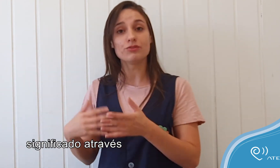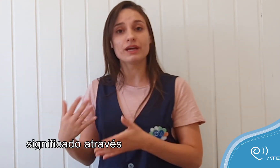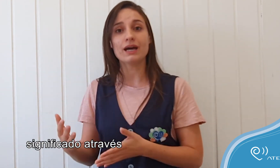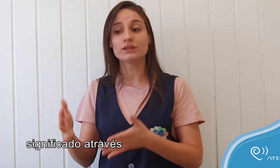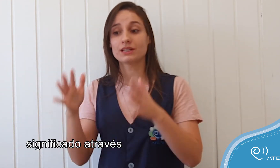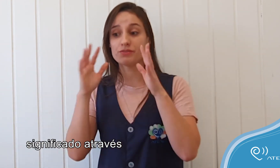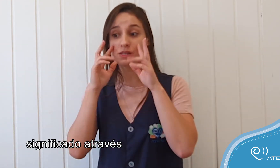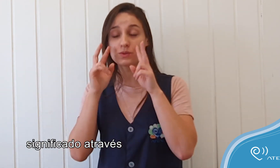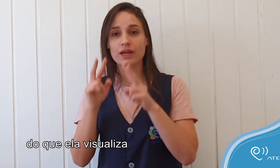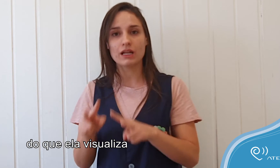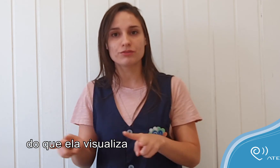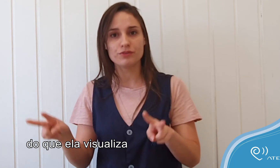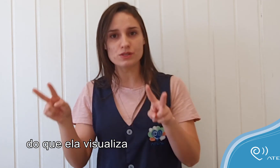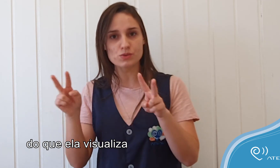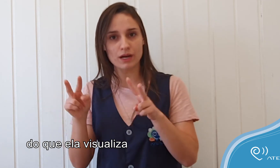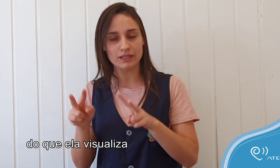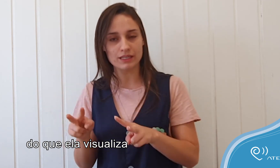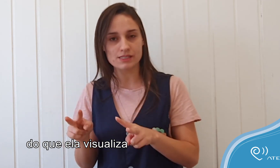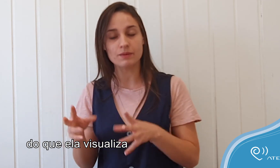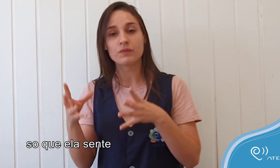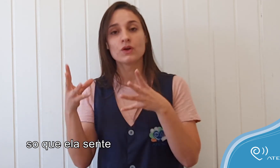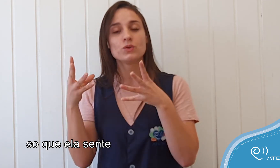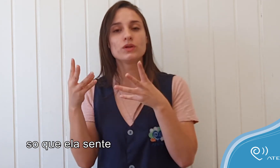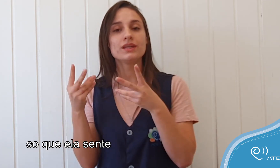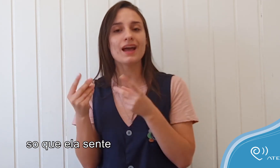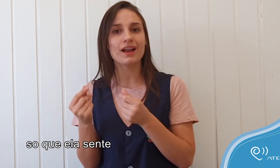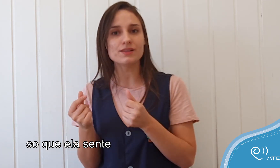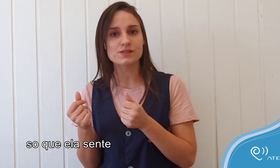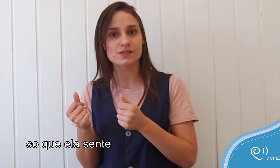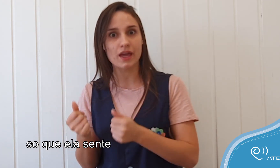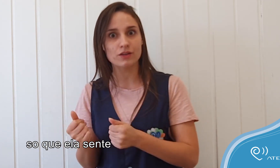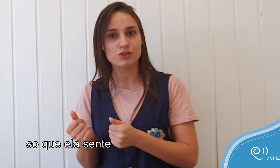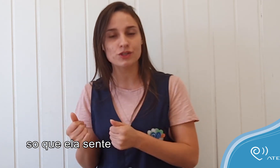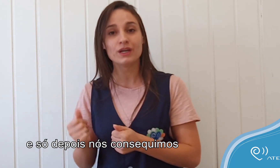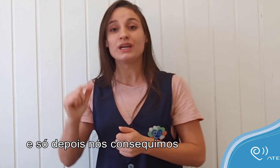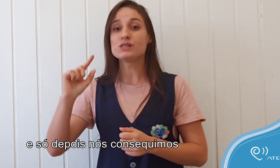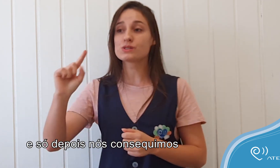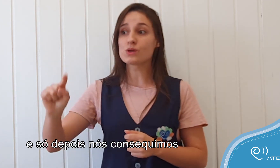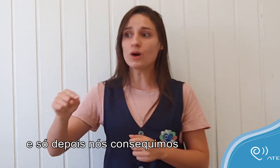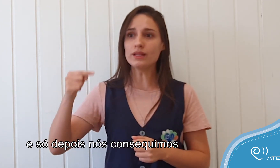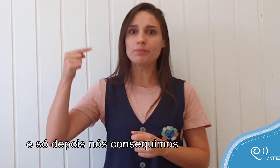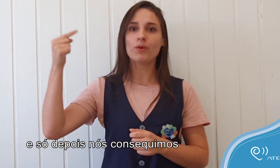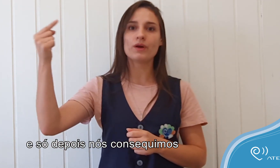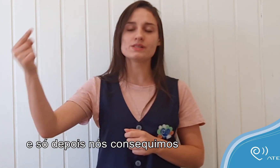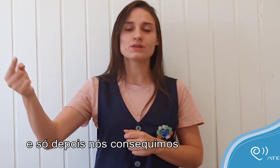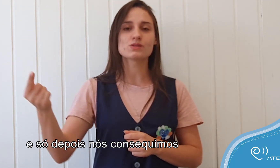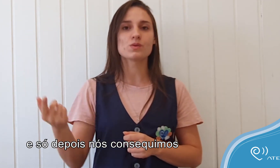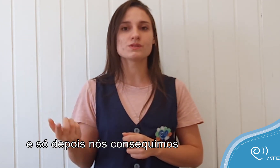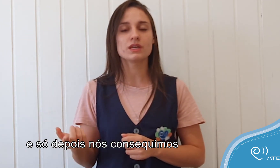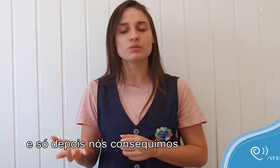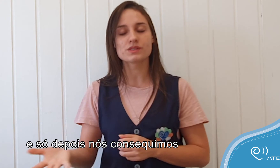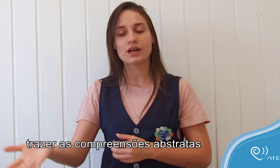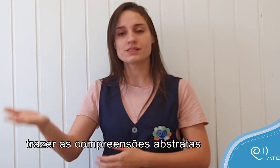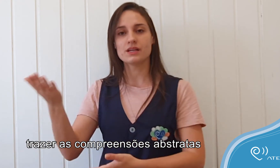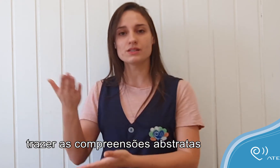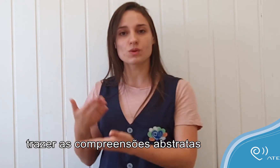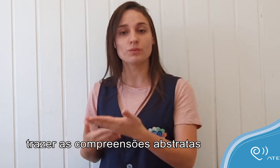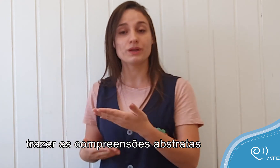significado através do que ela visualiza, do que ela sente, e só depois nós conseguimos trazer as